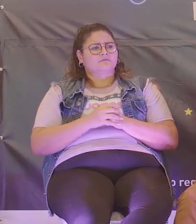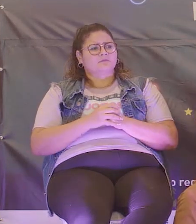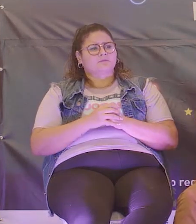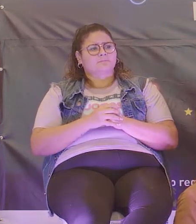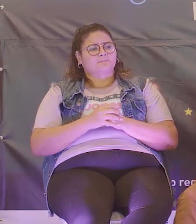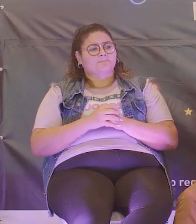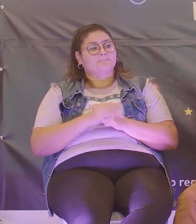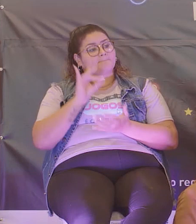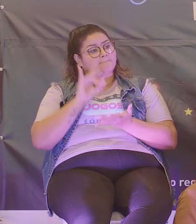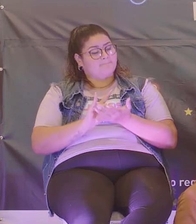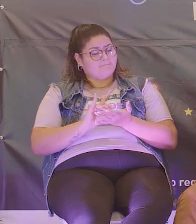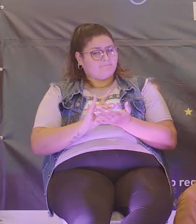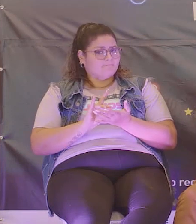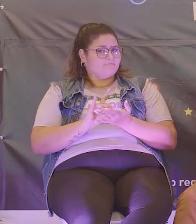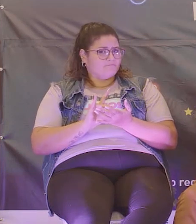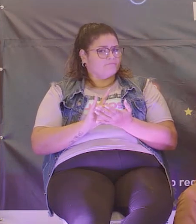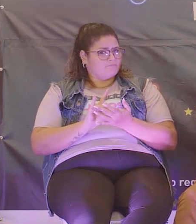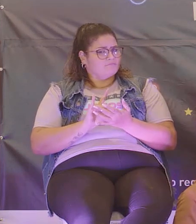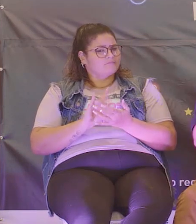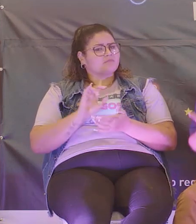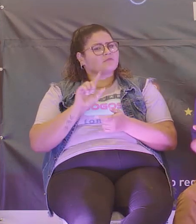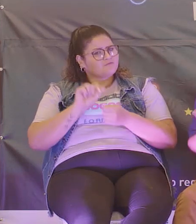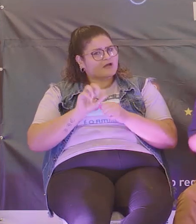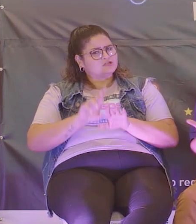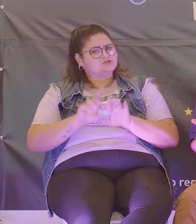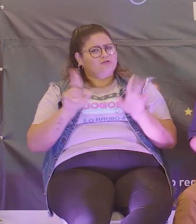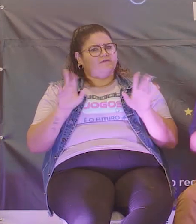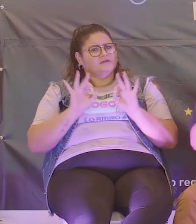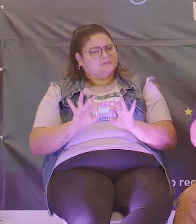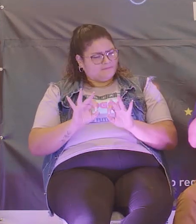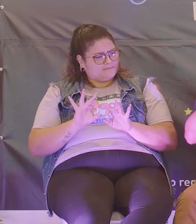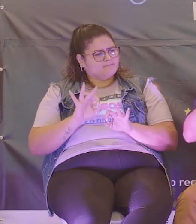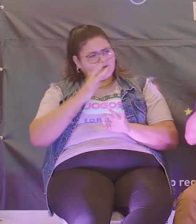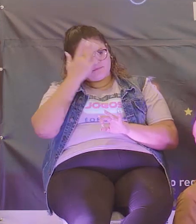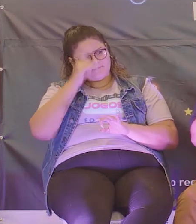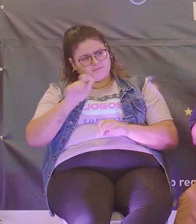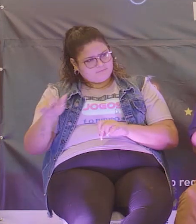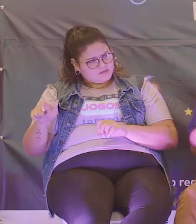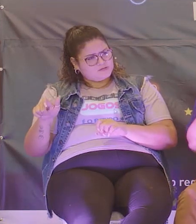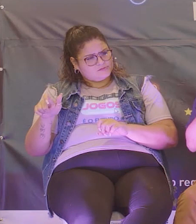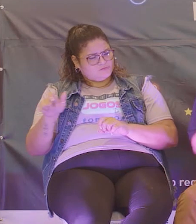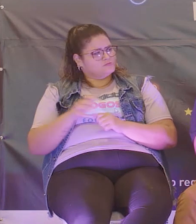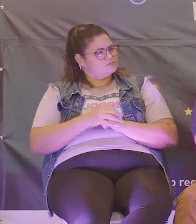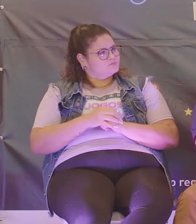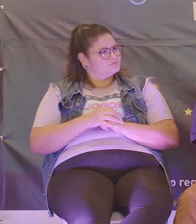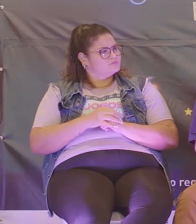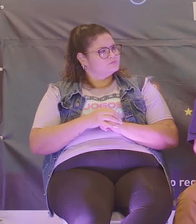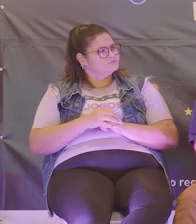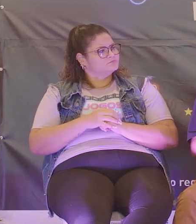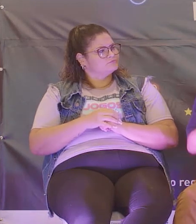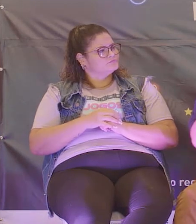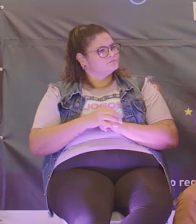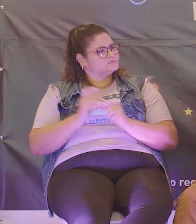Tipo, é realmente um tipo de conhecimento que faz muita diferença para as pessoas e faz todo sentido a gente desenvolver o quanto antes. Como você